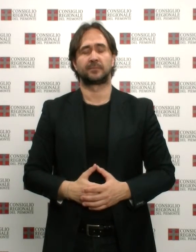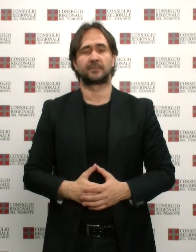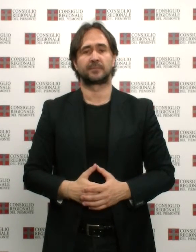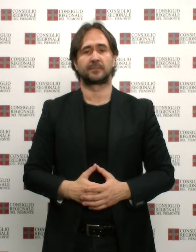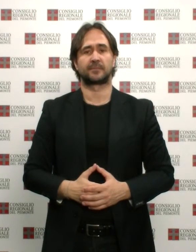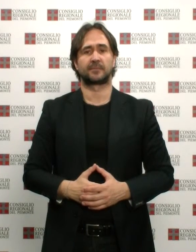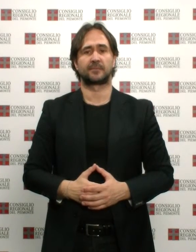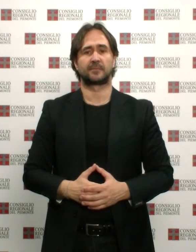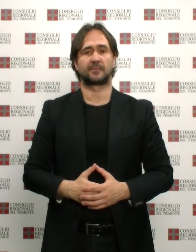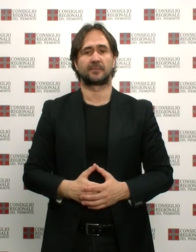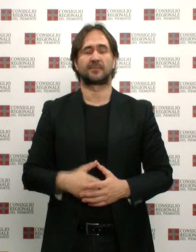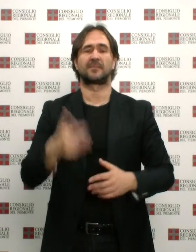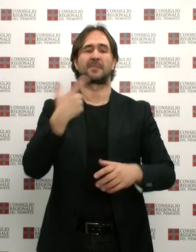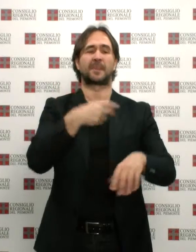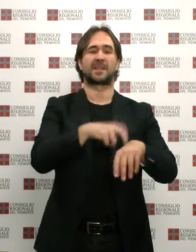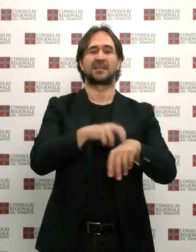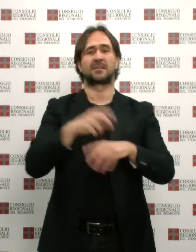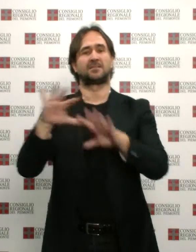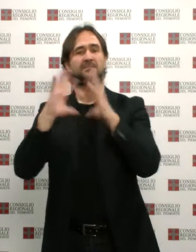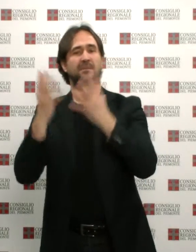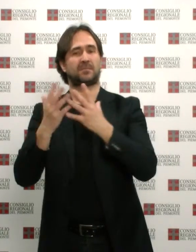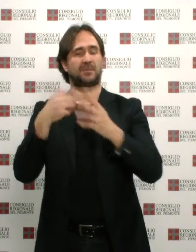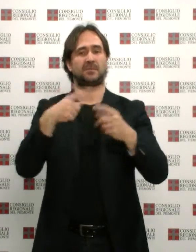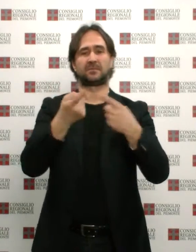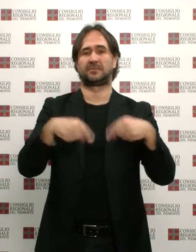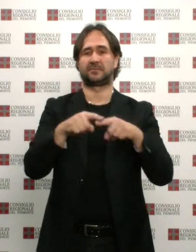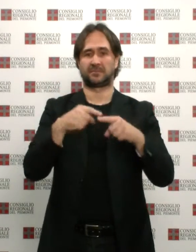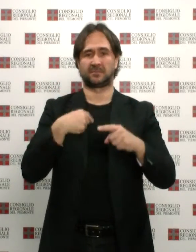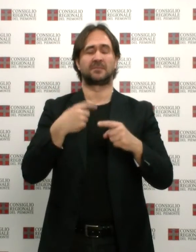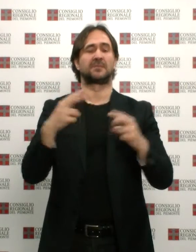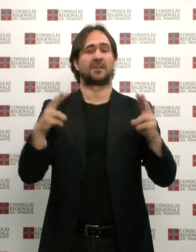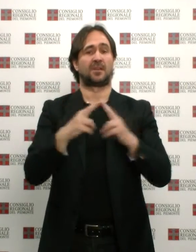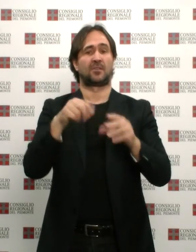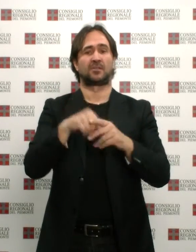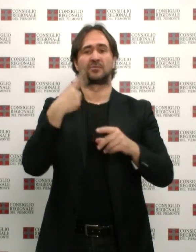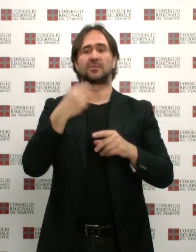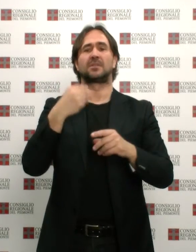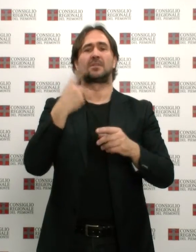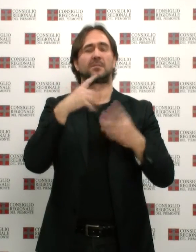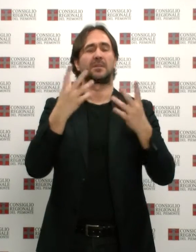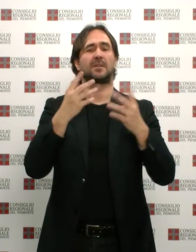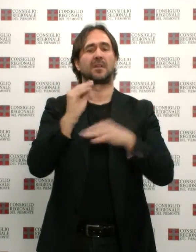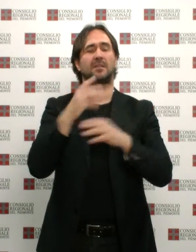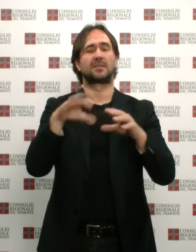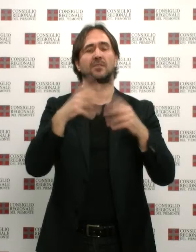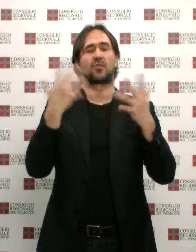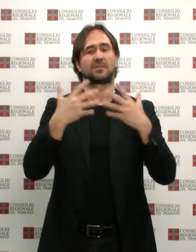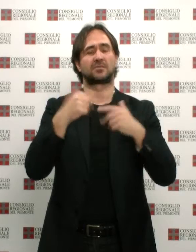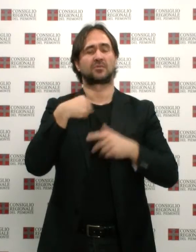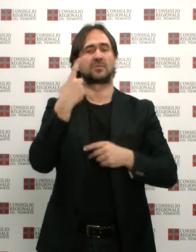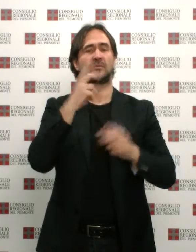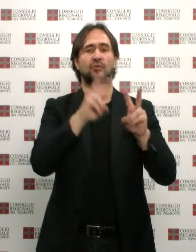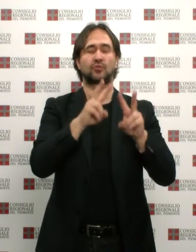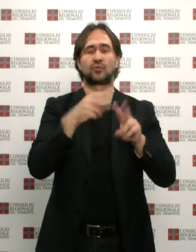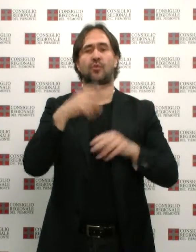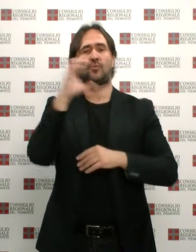Le commissioni Sanità e Ambiente si sono riunite in seduta congiunta per le audizioni di enti e organizzazioni che si occupano del controllo e monitoraggio del rischio